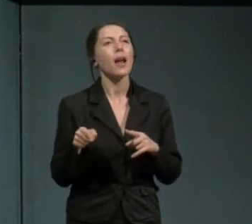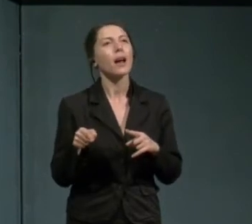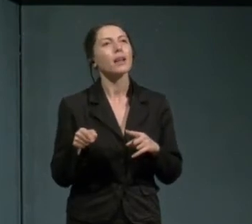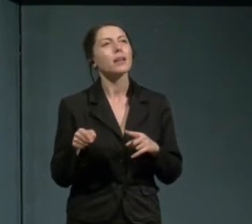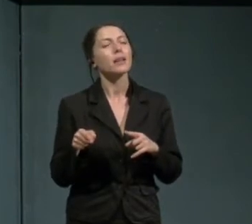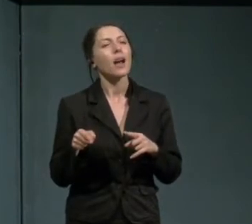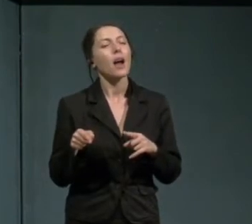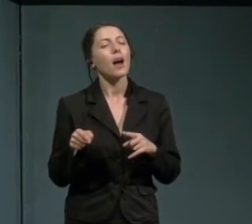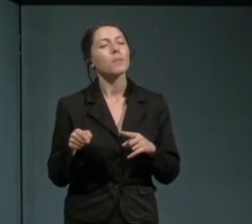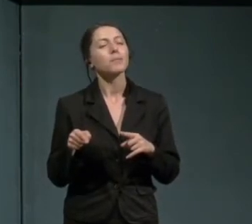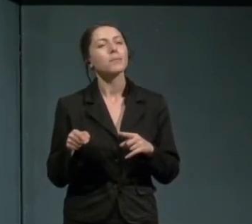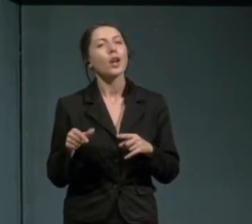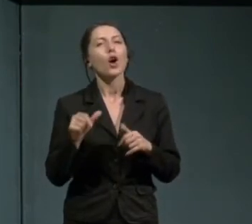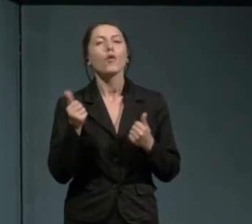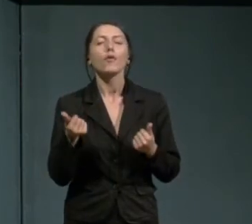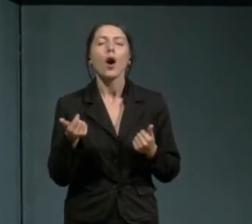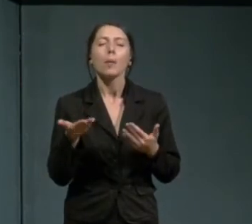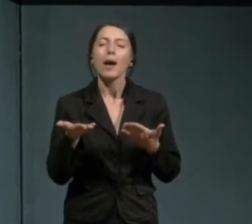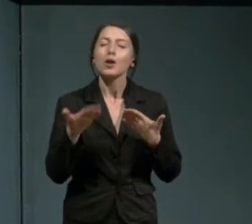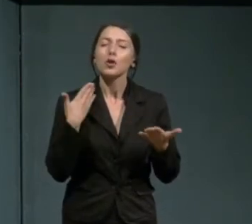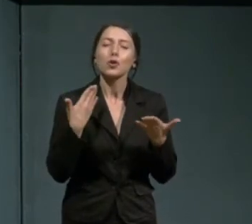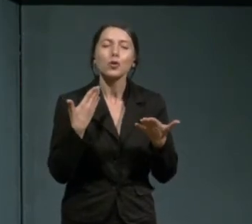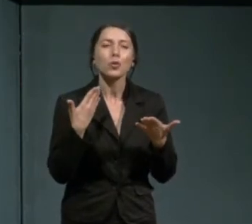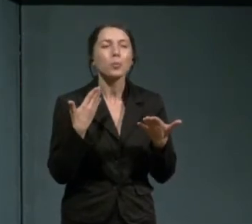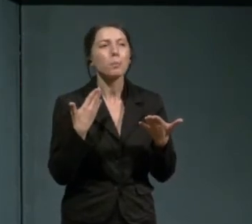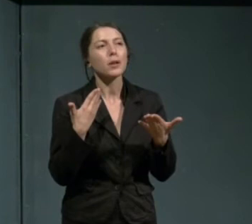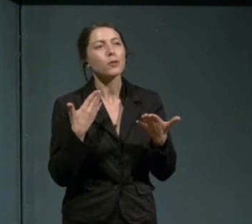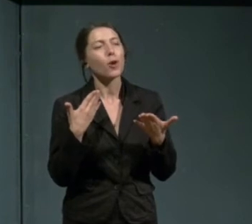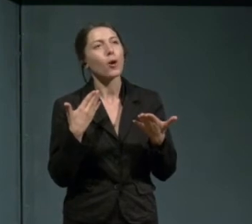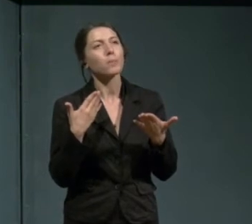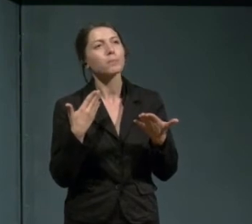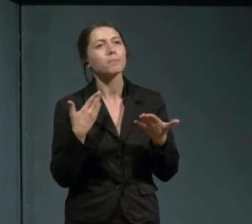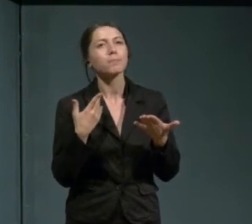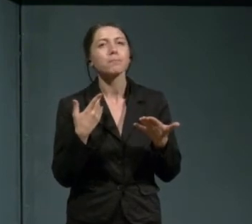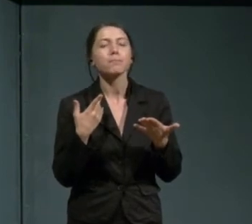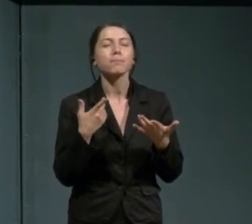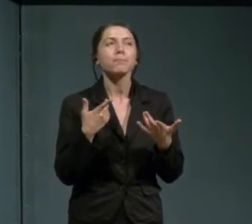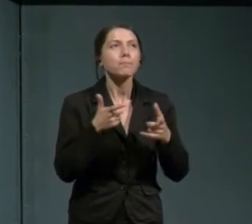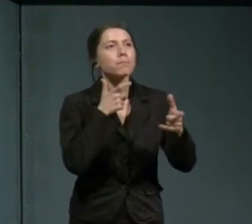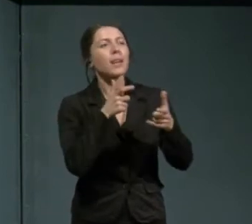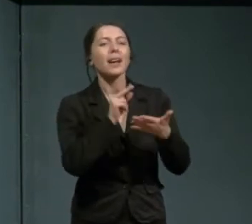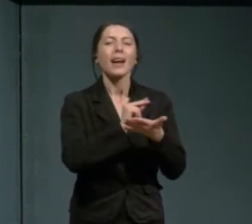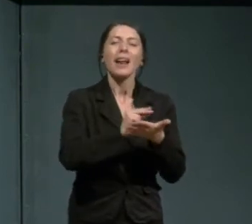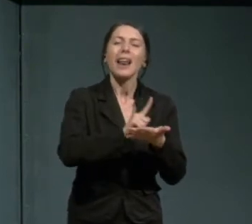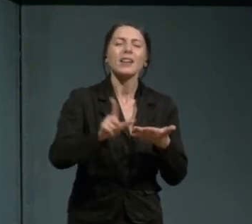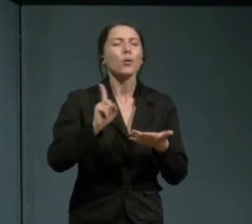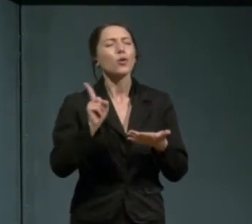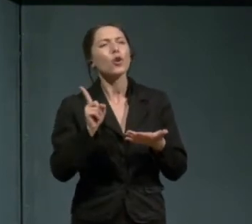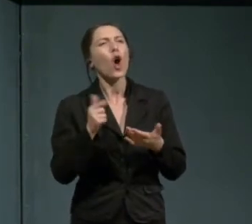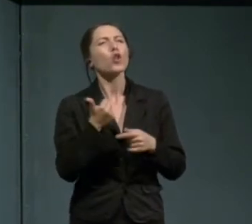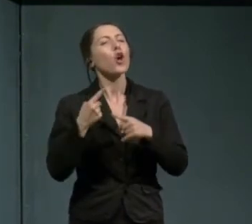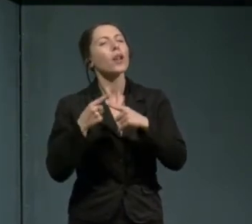si rivolge immediatamente la letteratura e non soltanto un racconto di una testimonianza